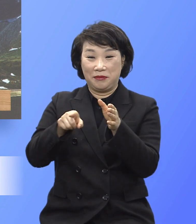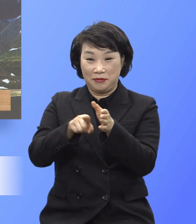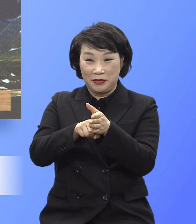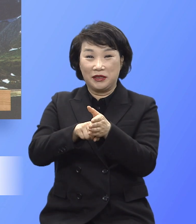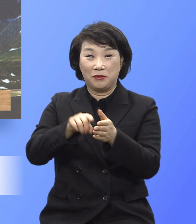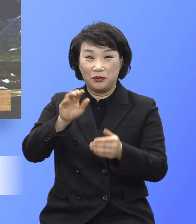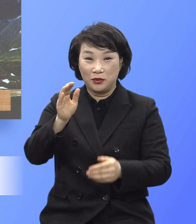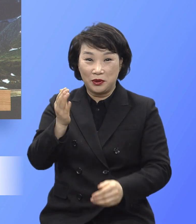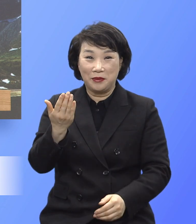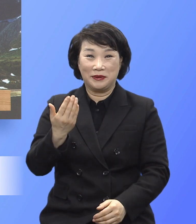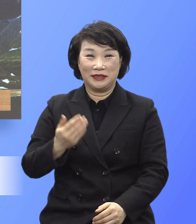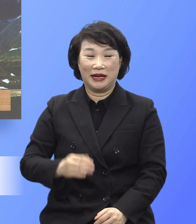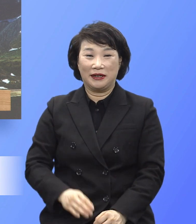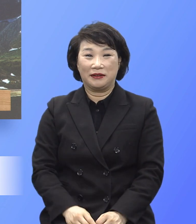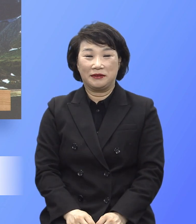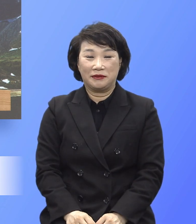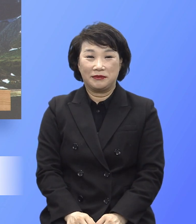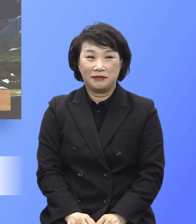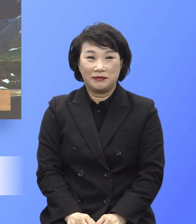믿음이 되는 것입니다.